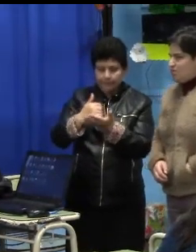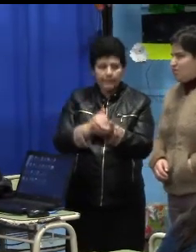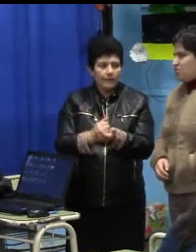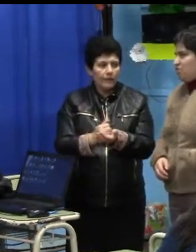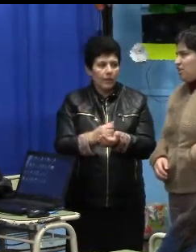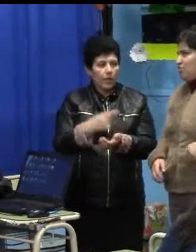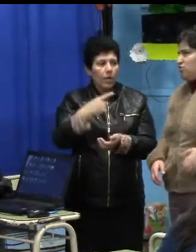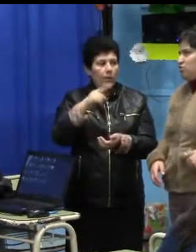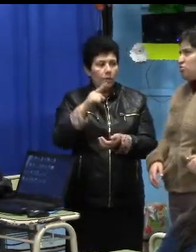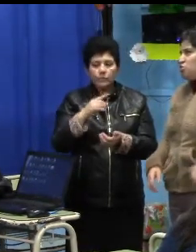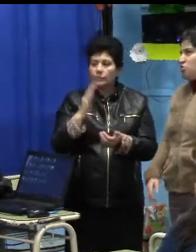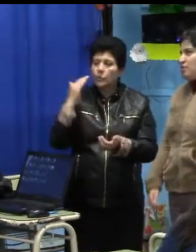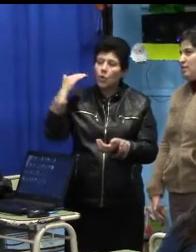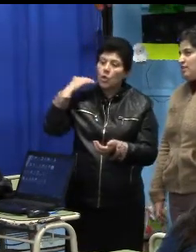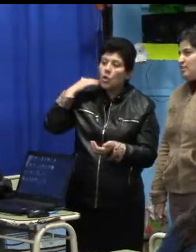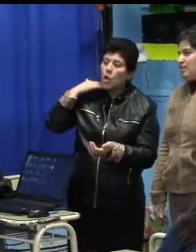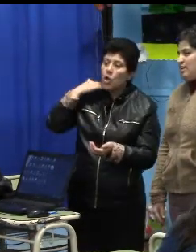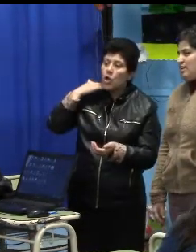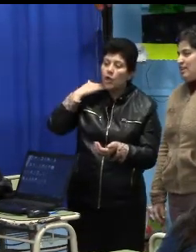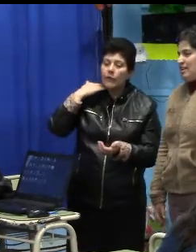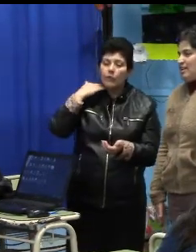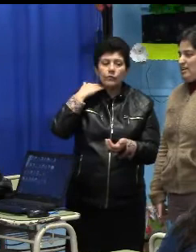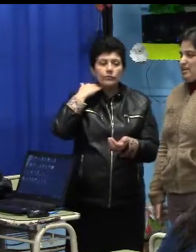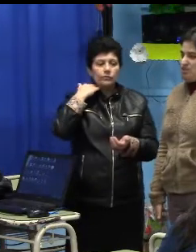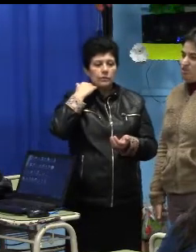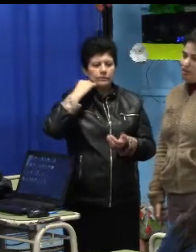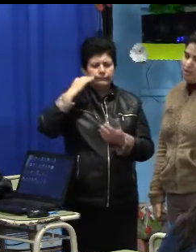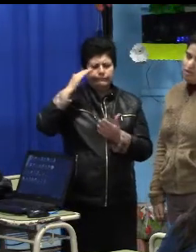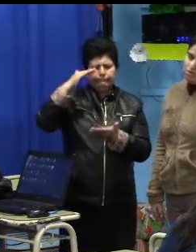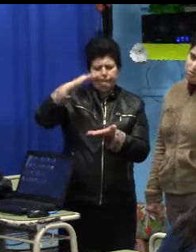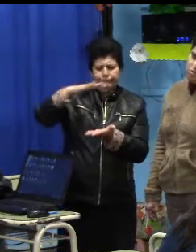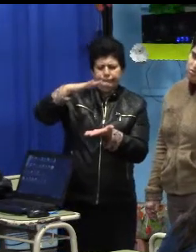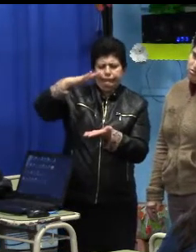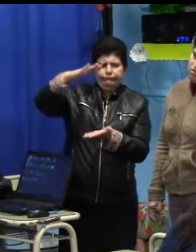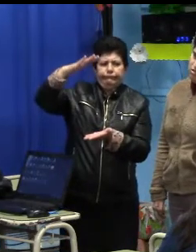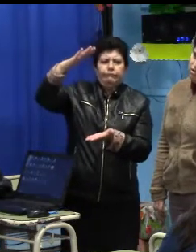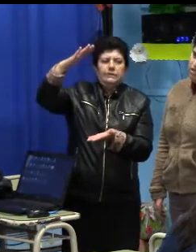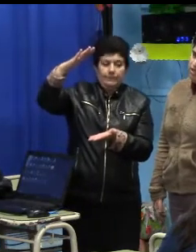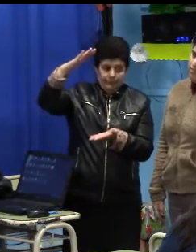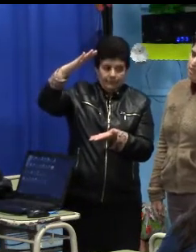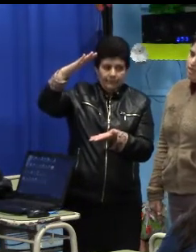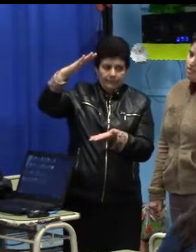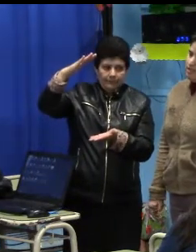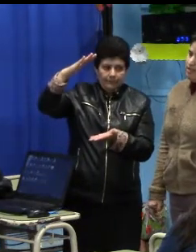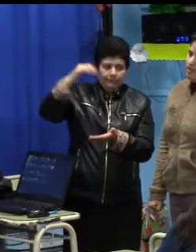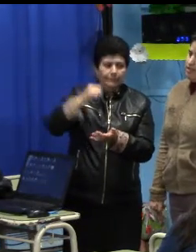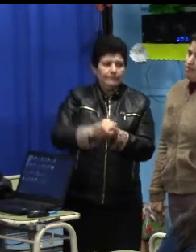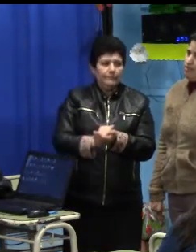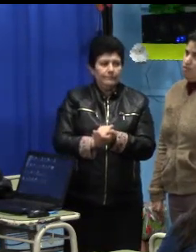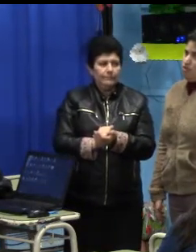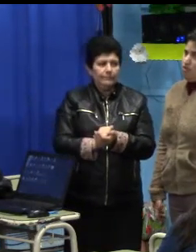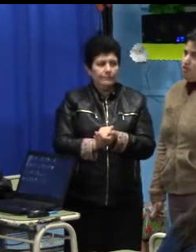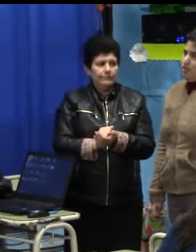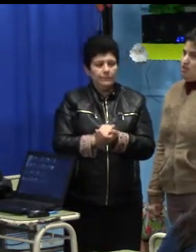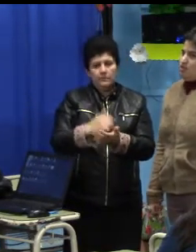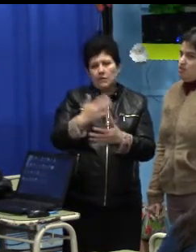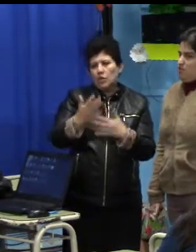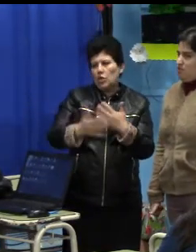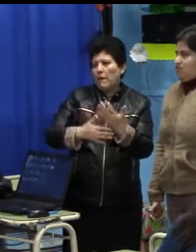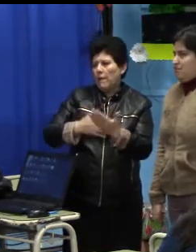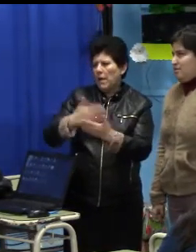Entonces por eso los libros son mucho más grandes que la Dios habla hoy. Son, y mezclan